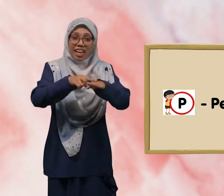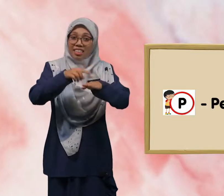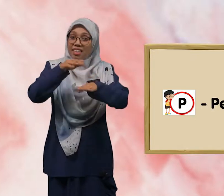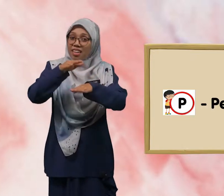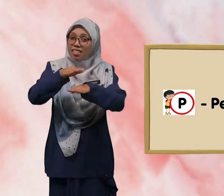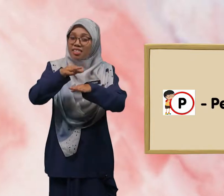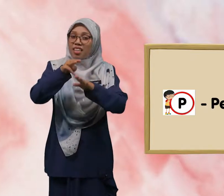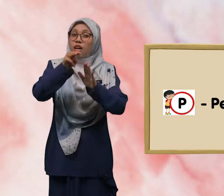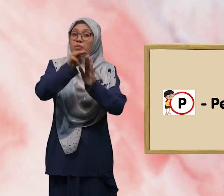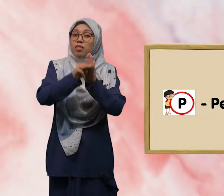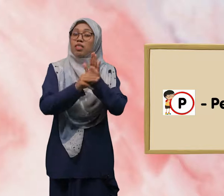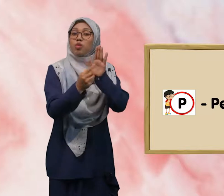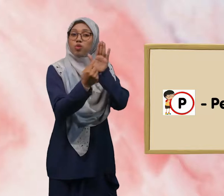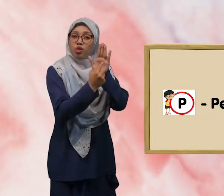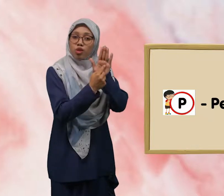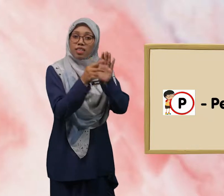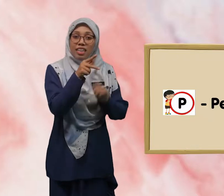di atas menunjukkan